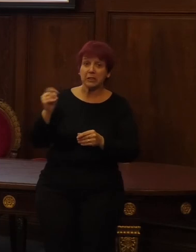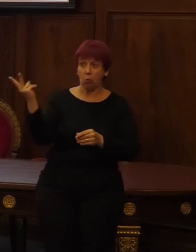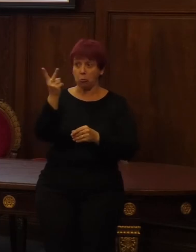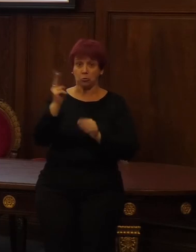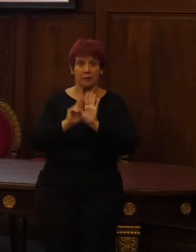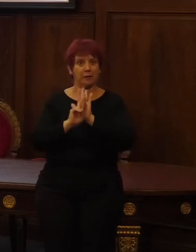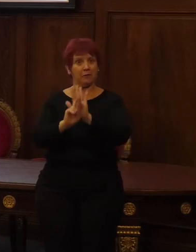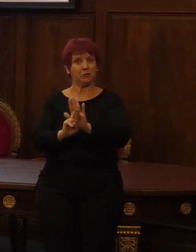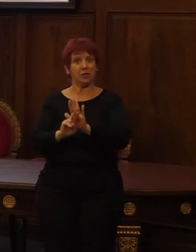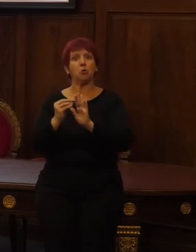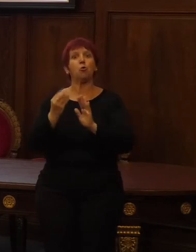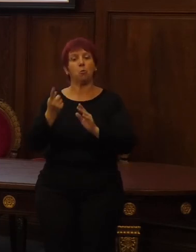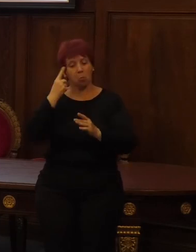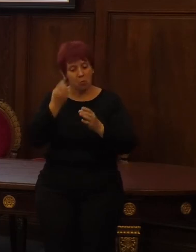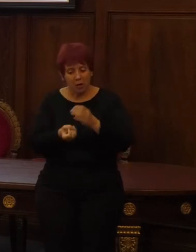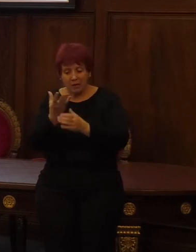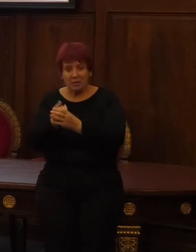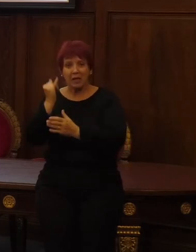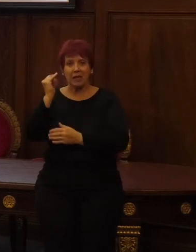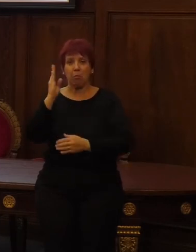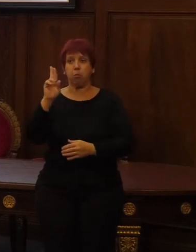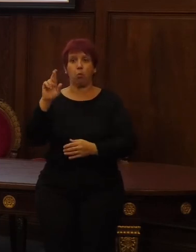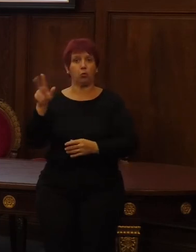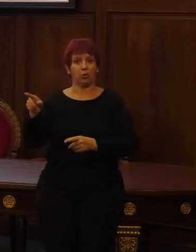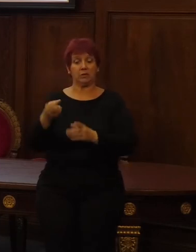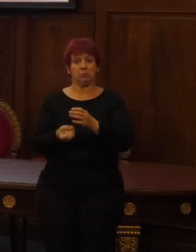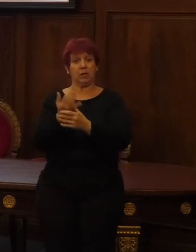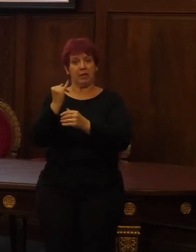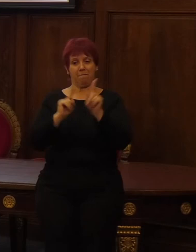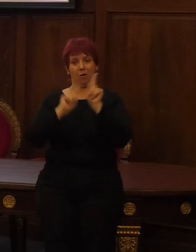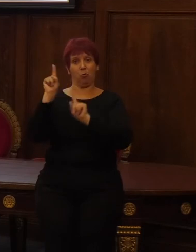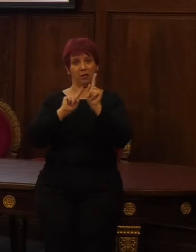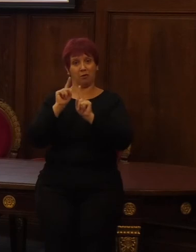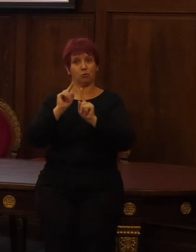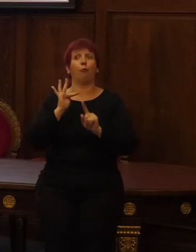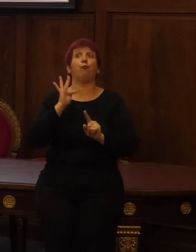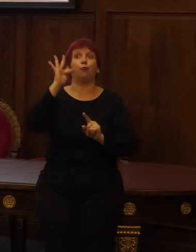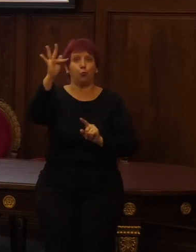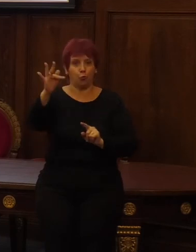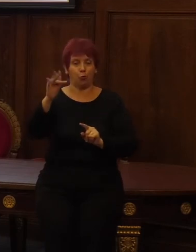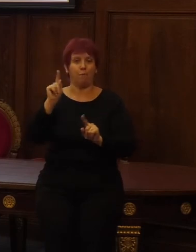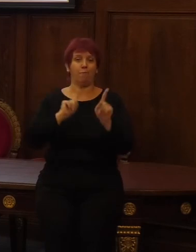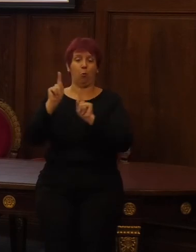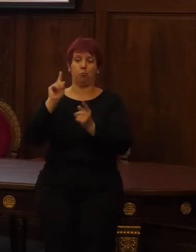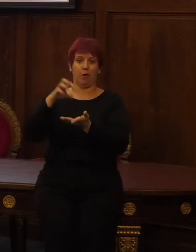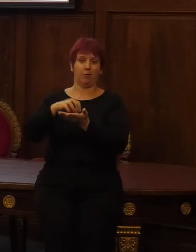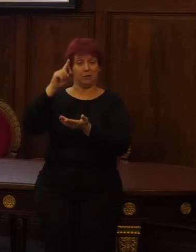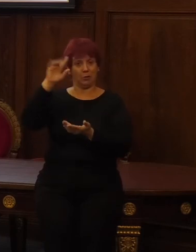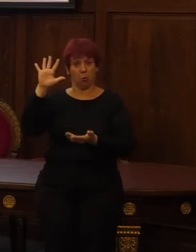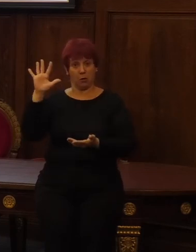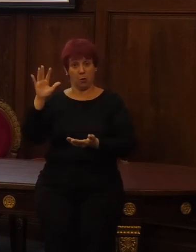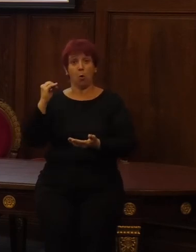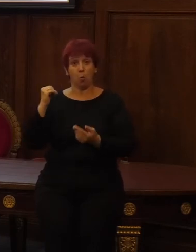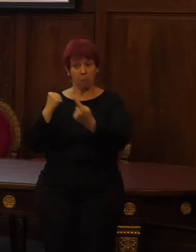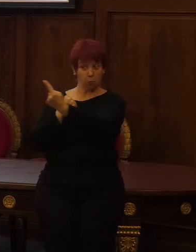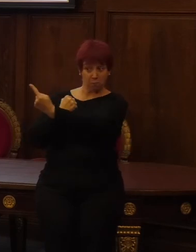referentes nuestros en el proceso de creación del IPUR y la facultad más adelante, cuando